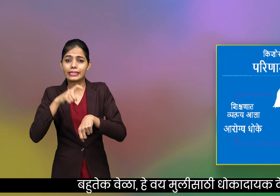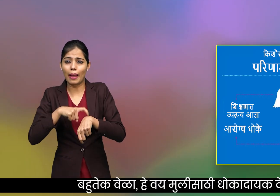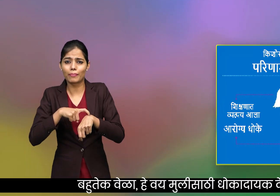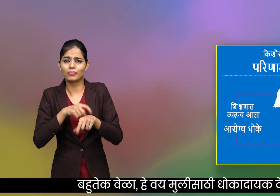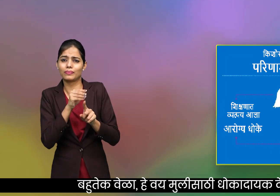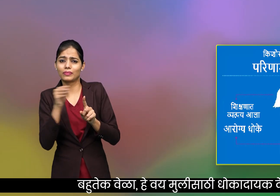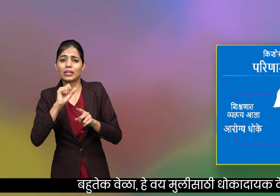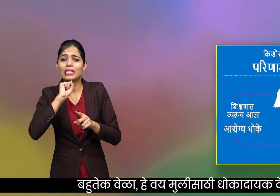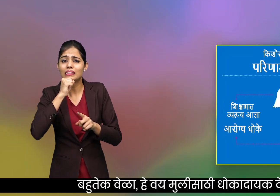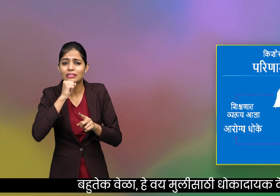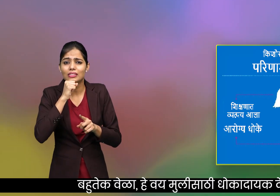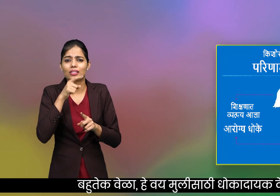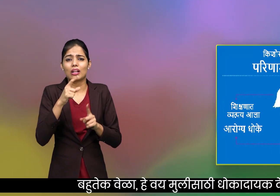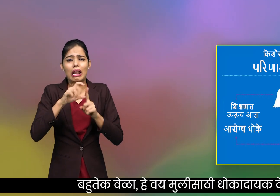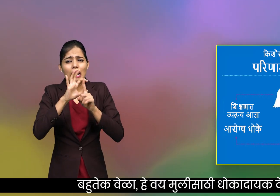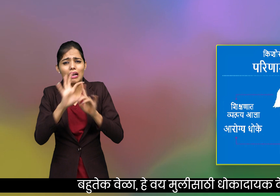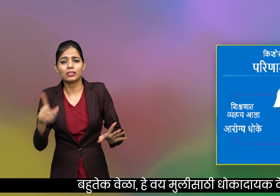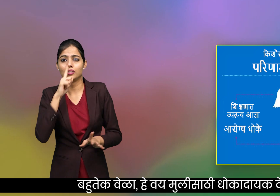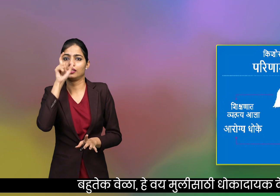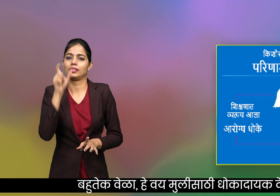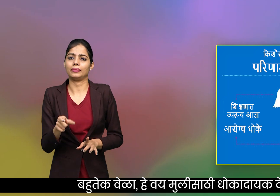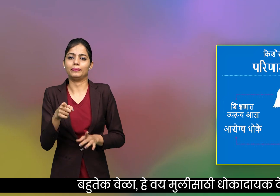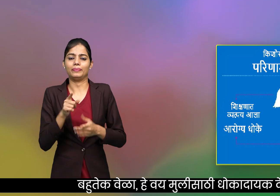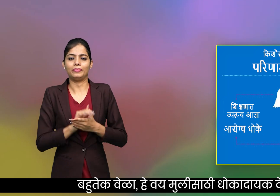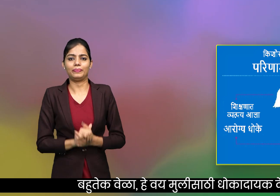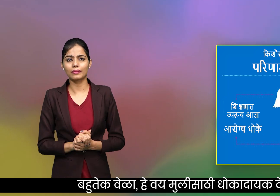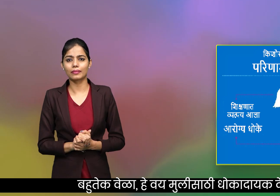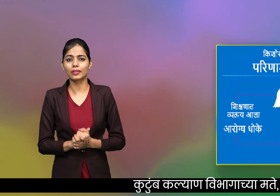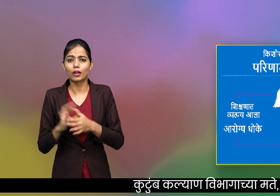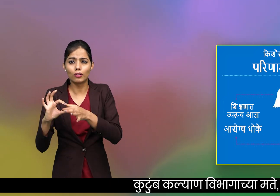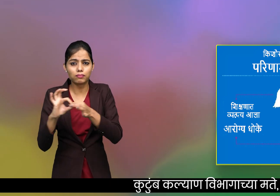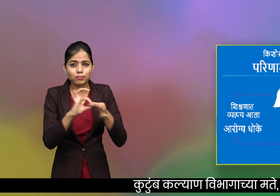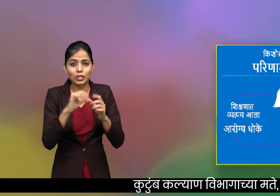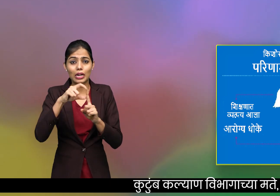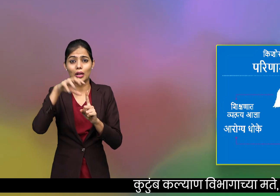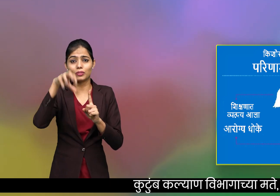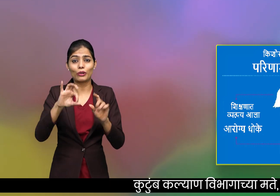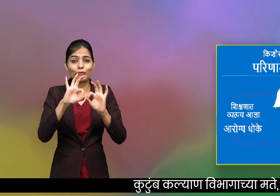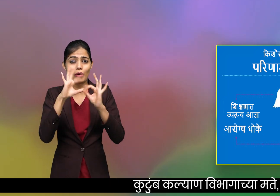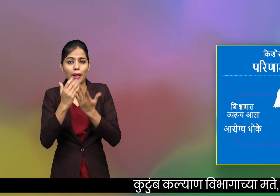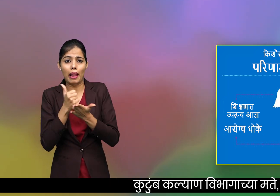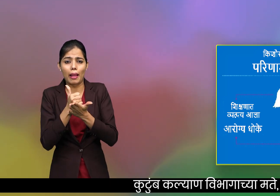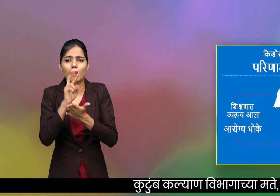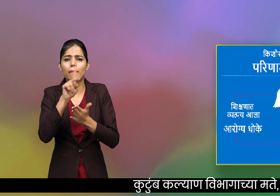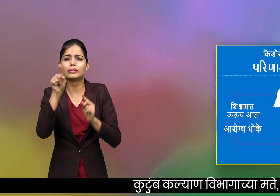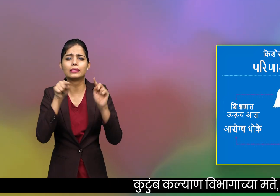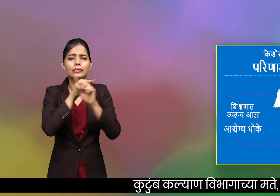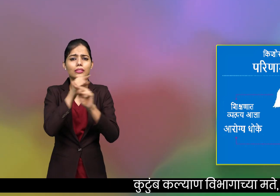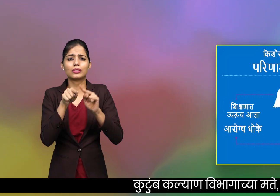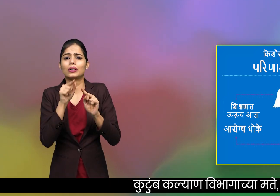बहुतेक वेळा हे वय मुलींसाठी धोकादायक देखील असते. कुटुंब कल्याण विभागाच्या मते